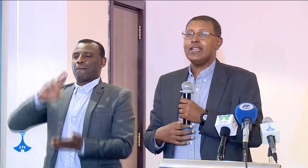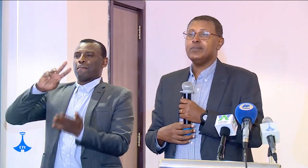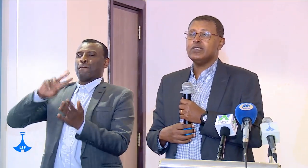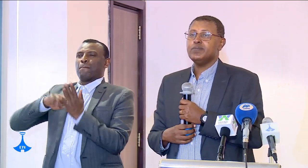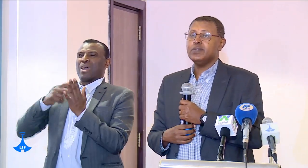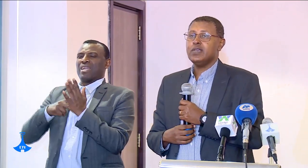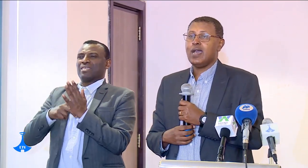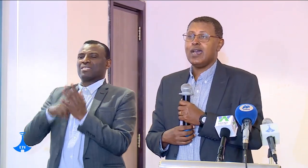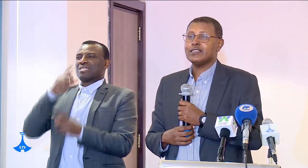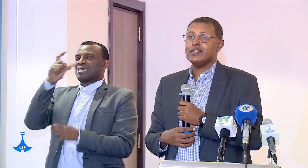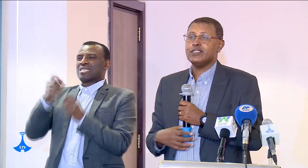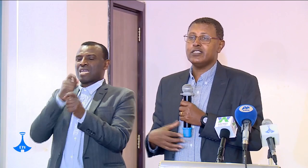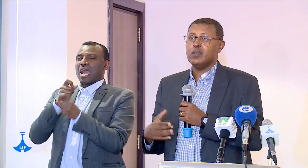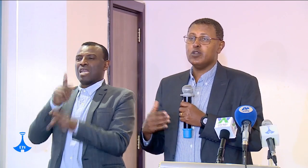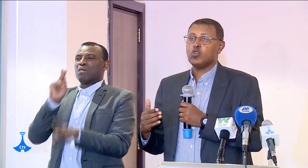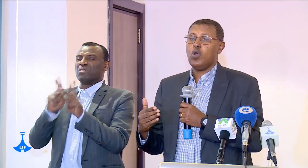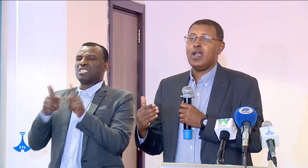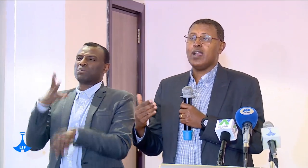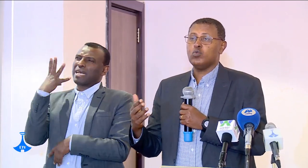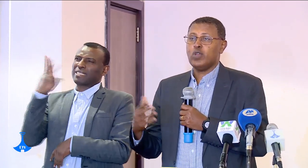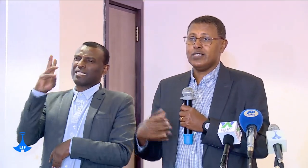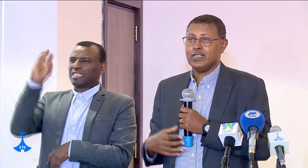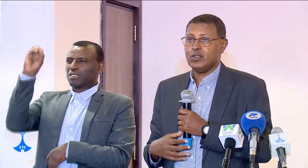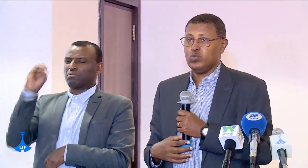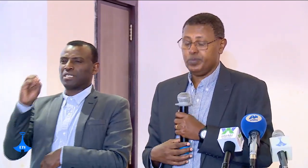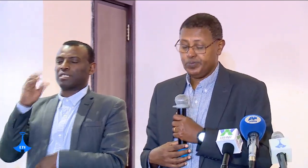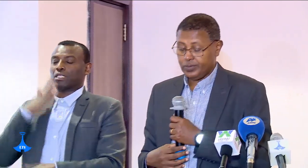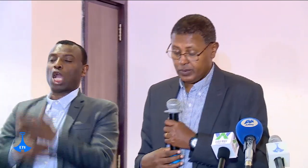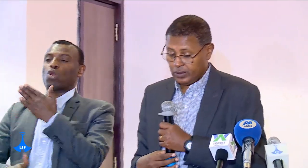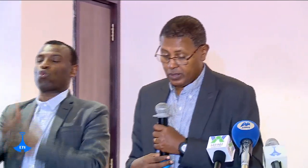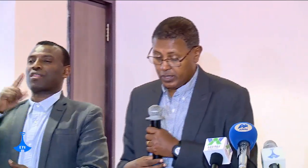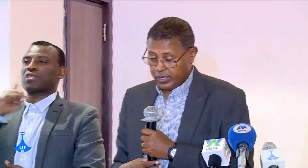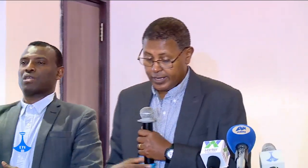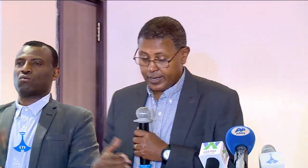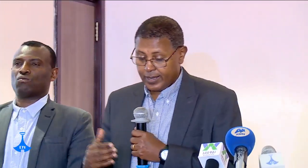ማለት ከዓለም ህዝብ 16% አካል ጉዳተኛ ነው።